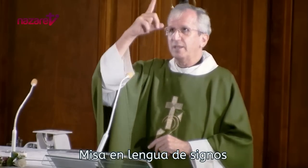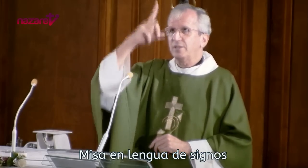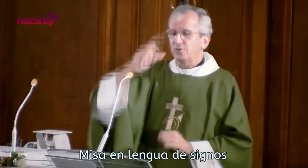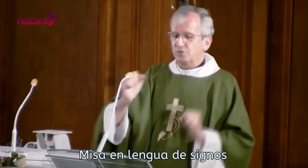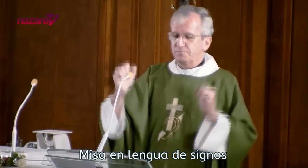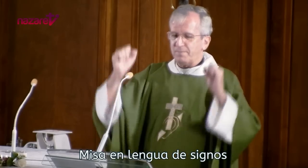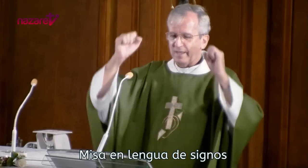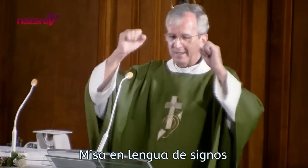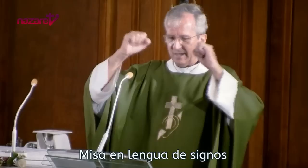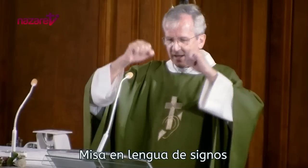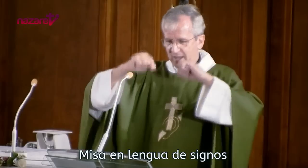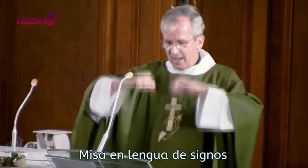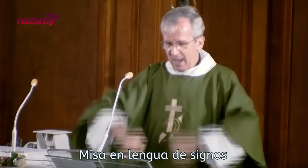Dios Padre. Amén.